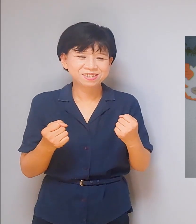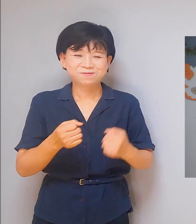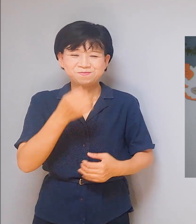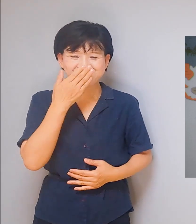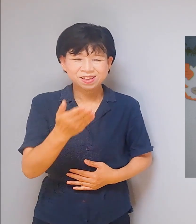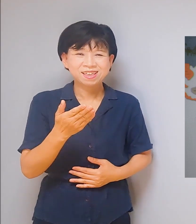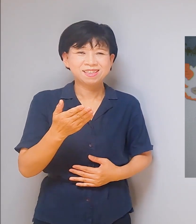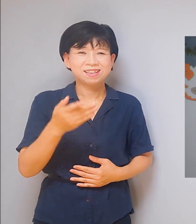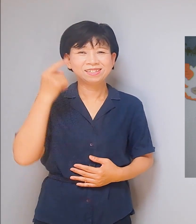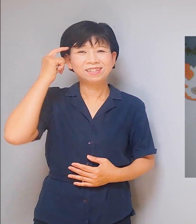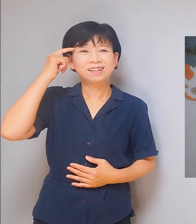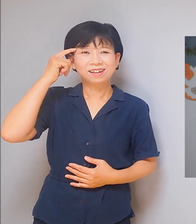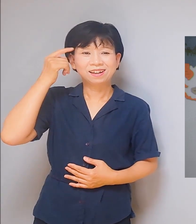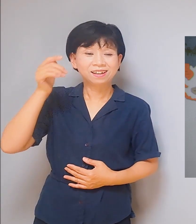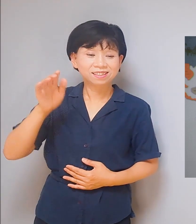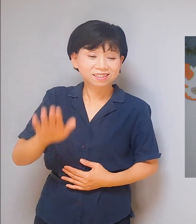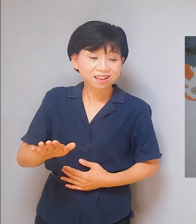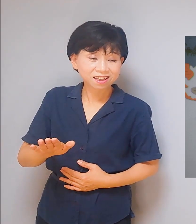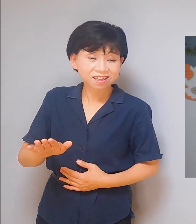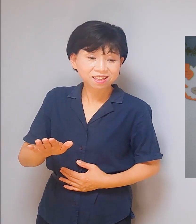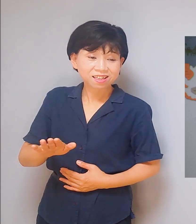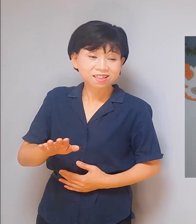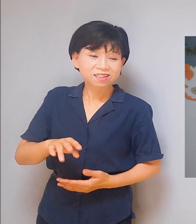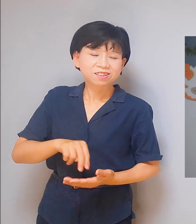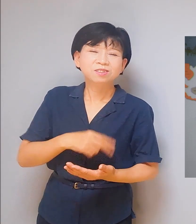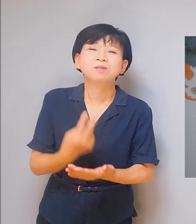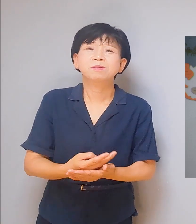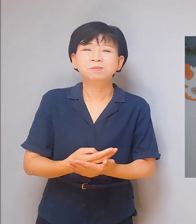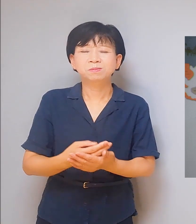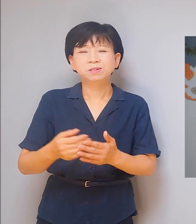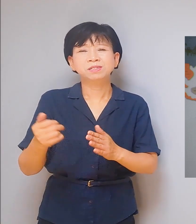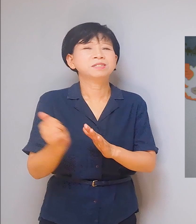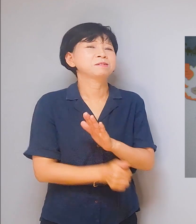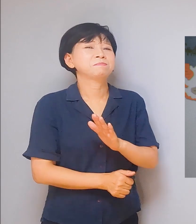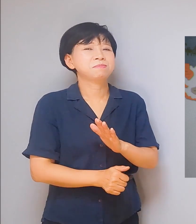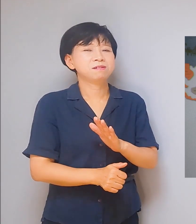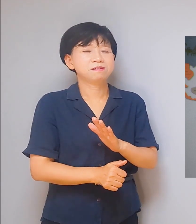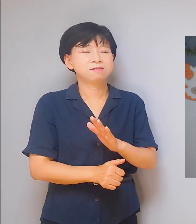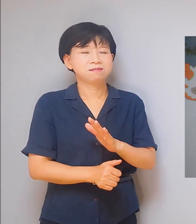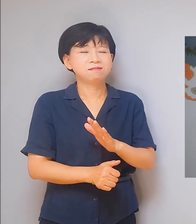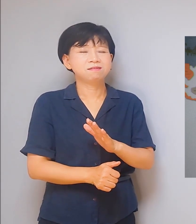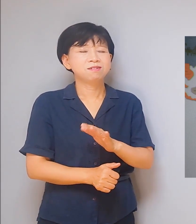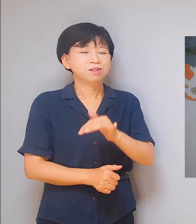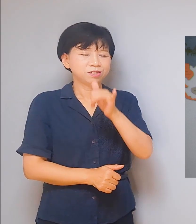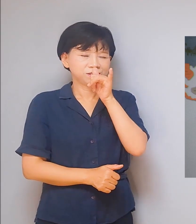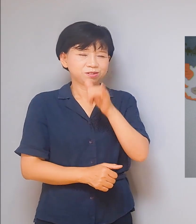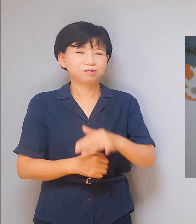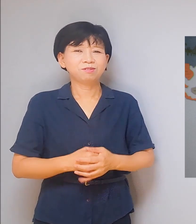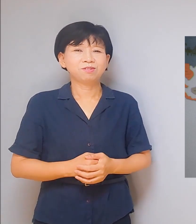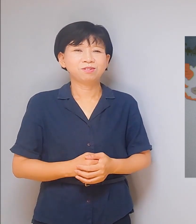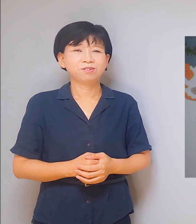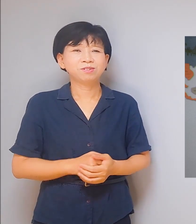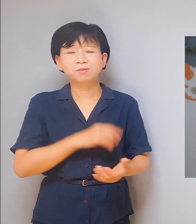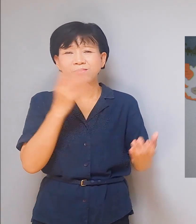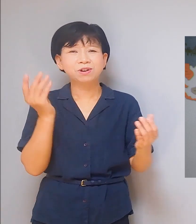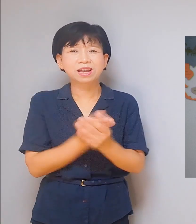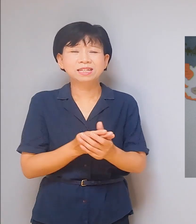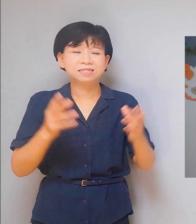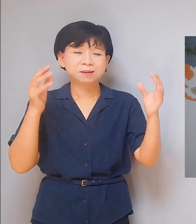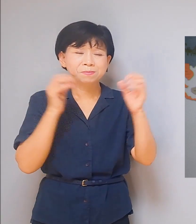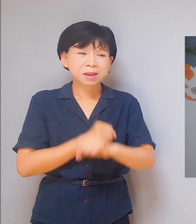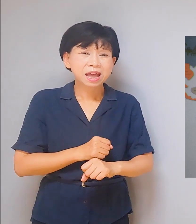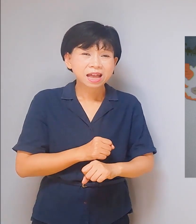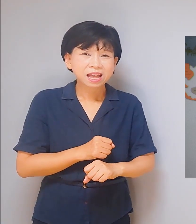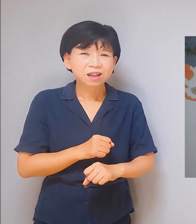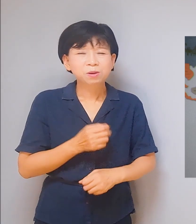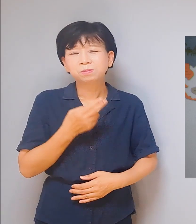있어. 그런데 넘어지는 거지요. 근데 아주 엎드러지지 않아요. 때로는